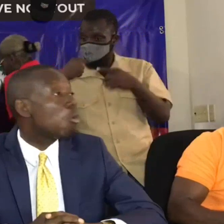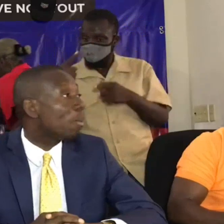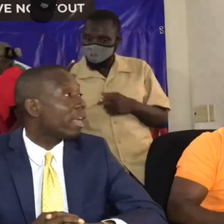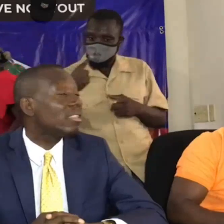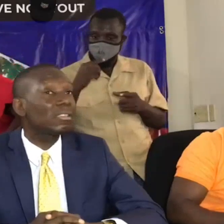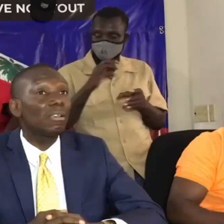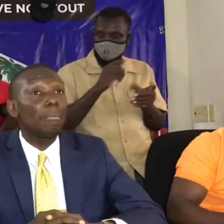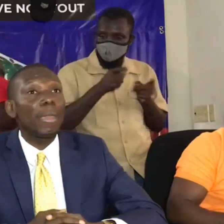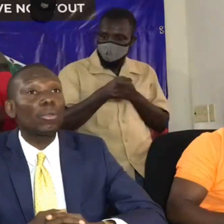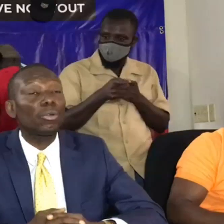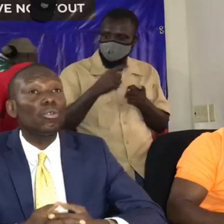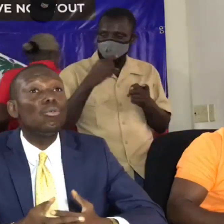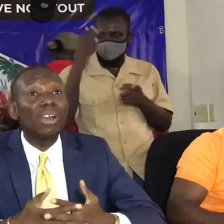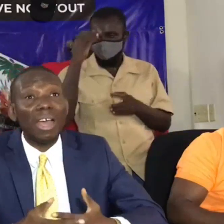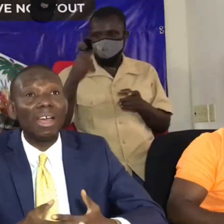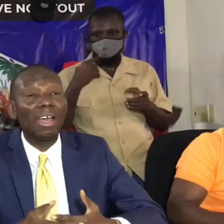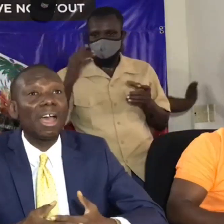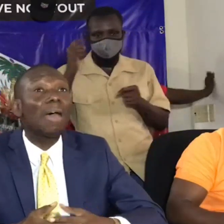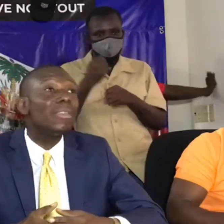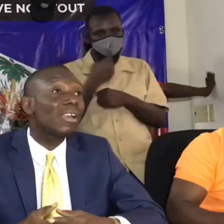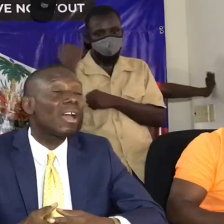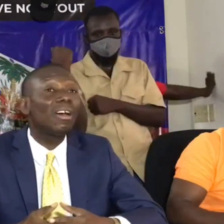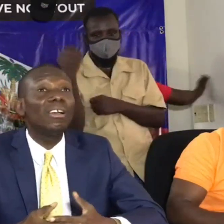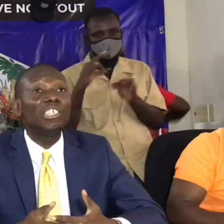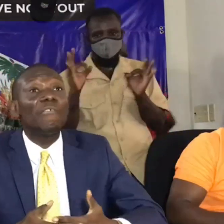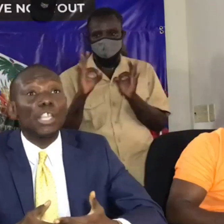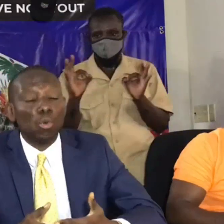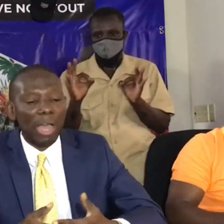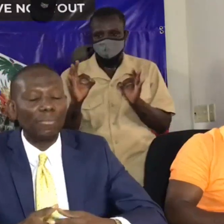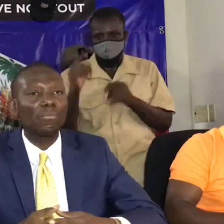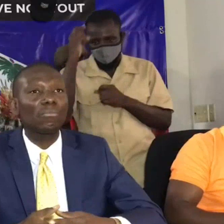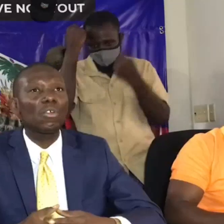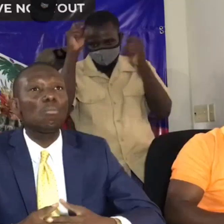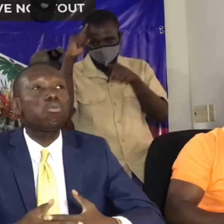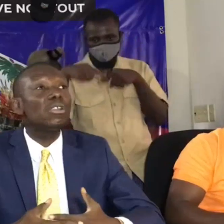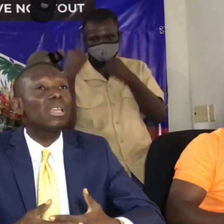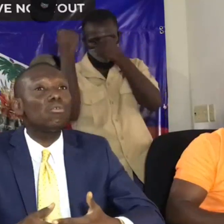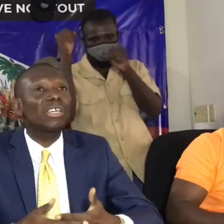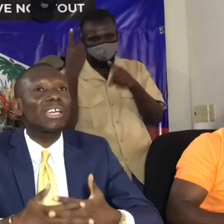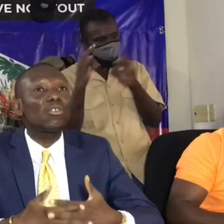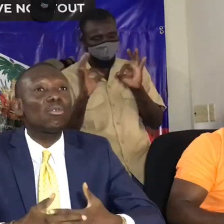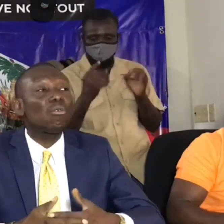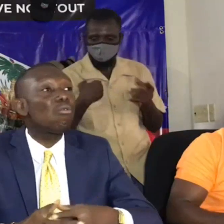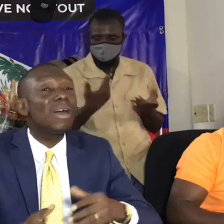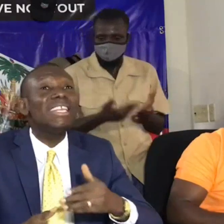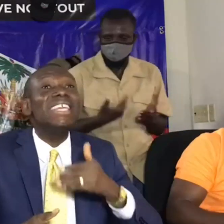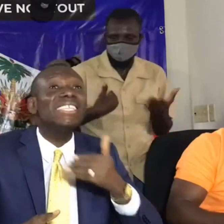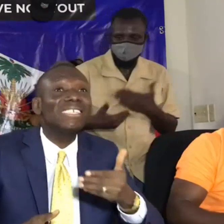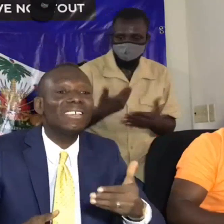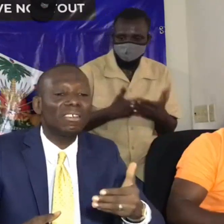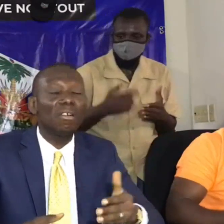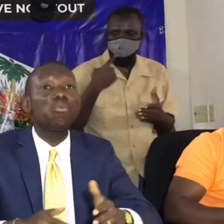de Port-au-Prince, maître Nora Amilcar Jean-François, pour nous montrer comment